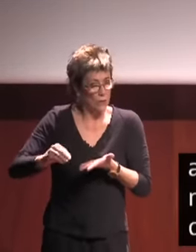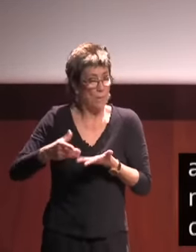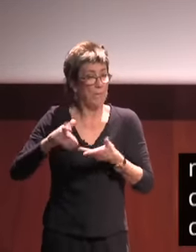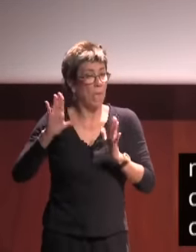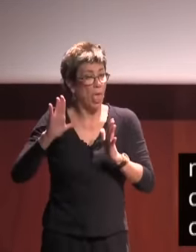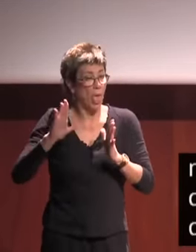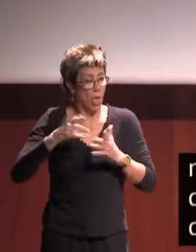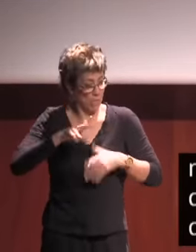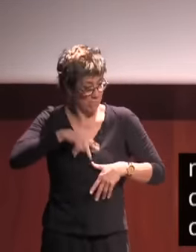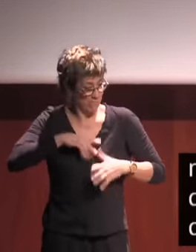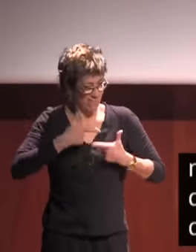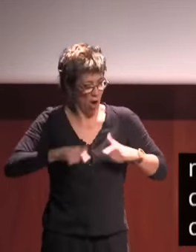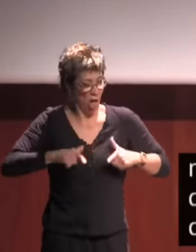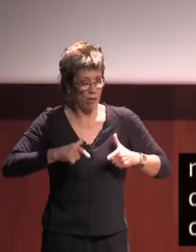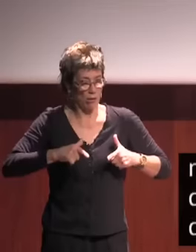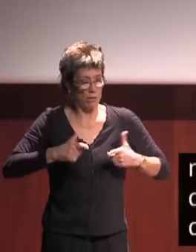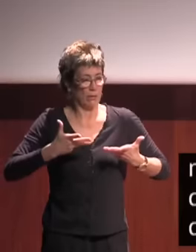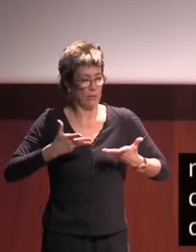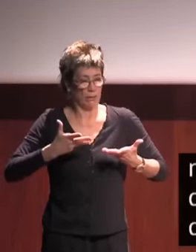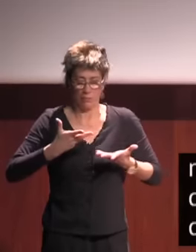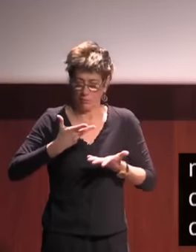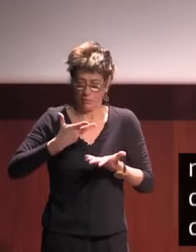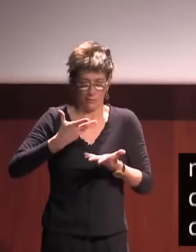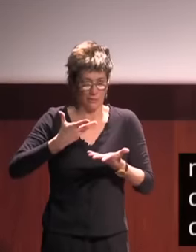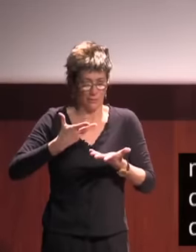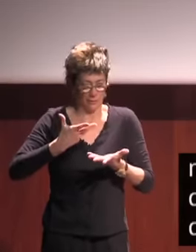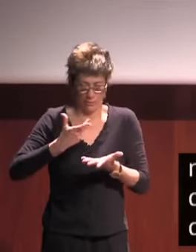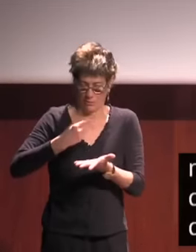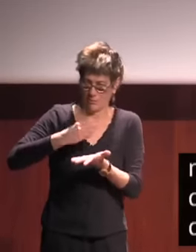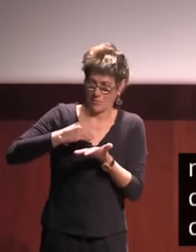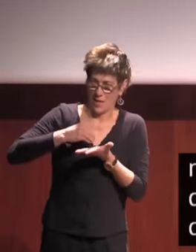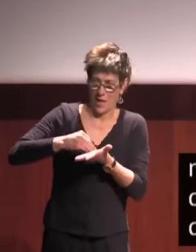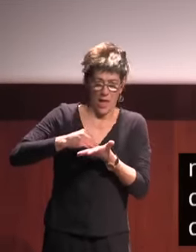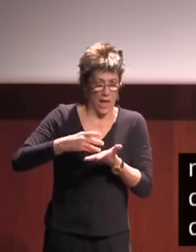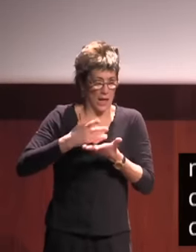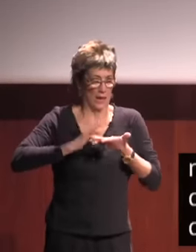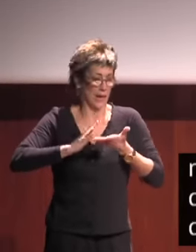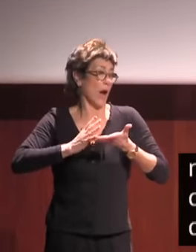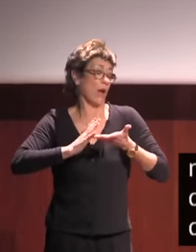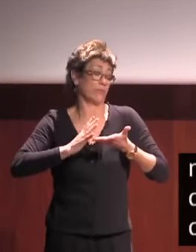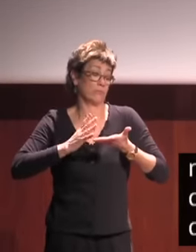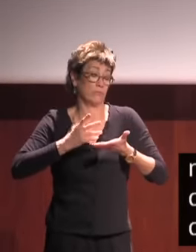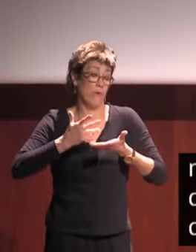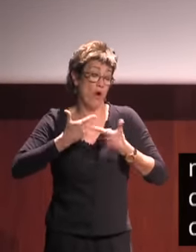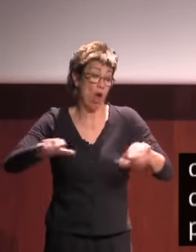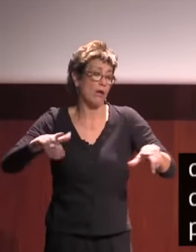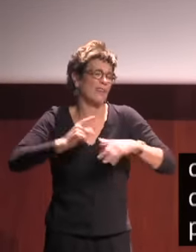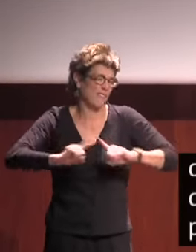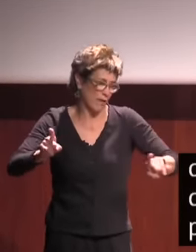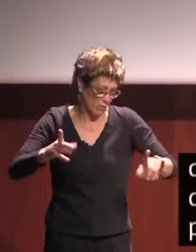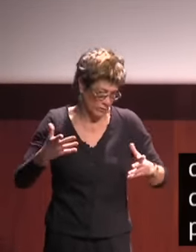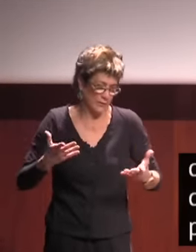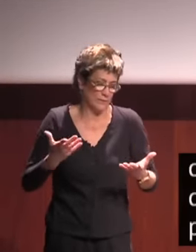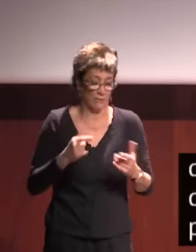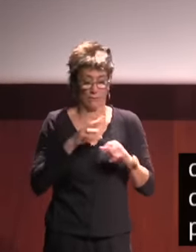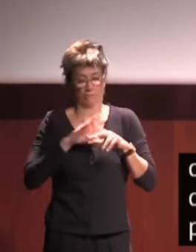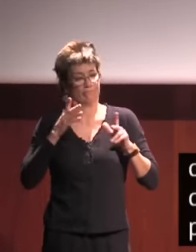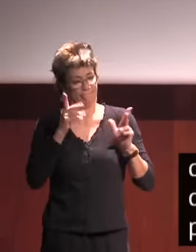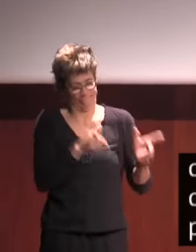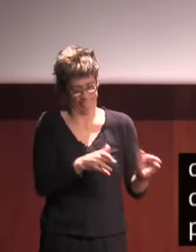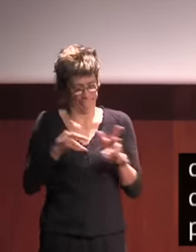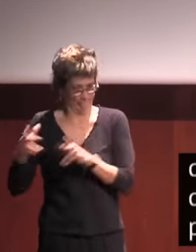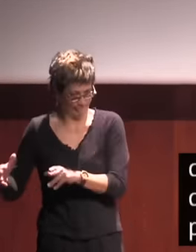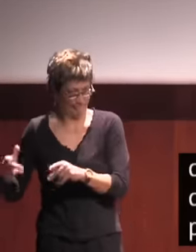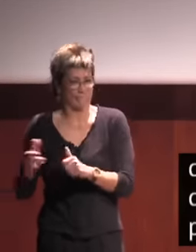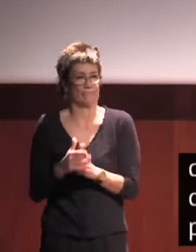la langue dans laquelle on s'écrit n'est pas la langue première des auteurs. De cette double lecture, je propose